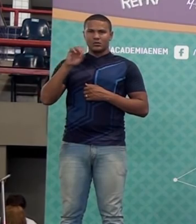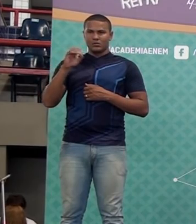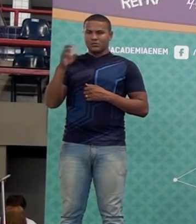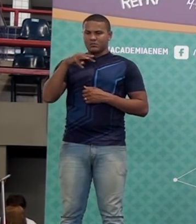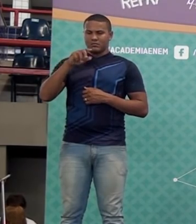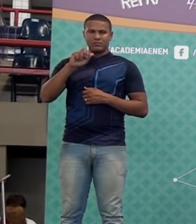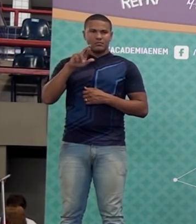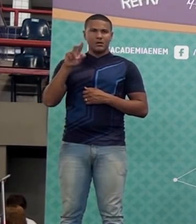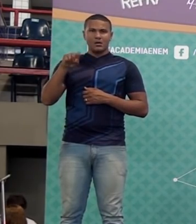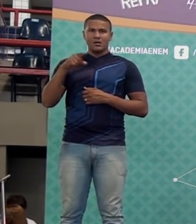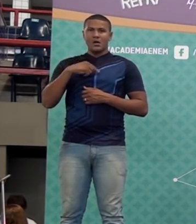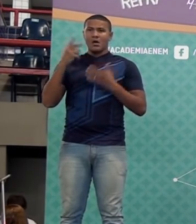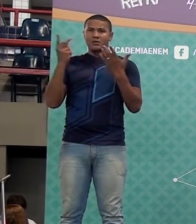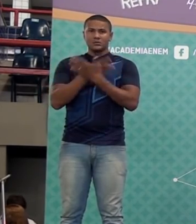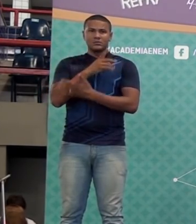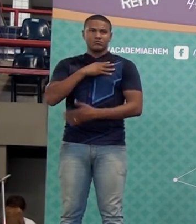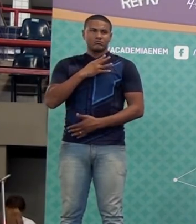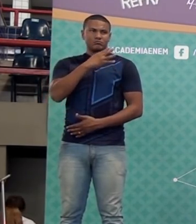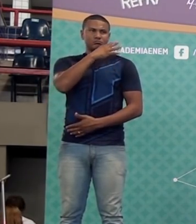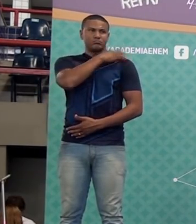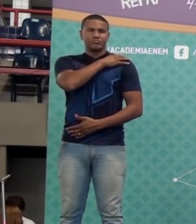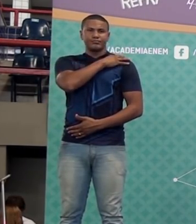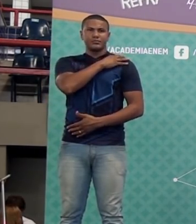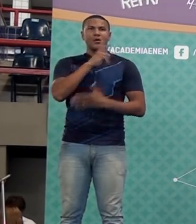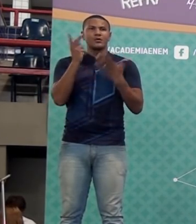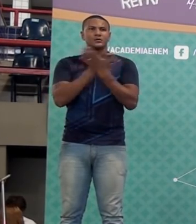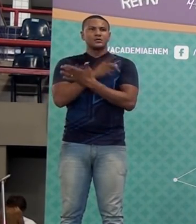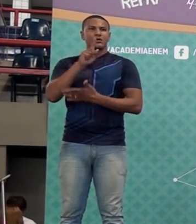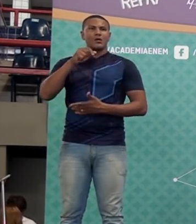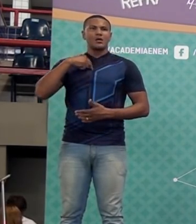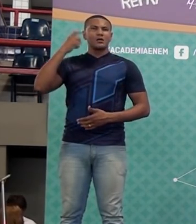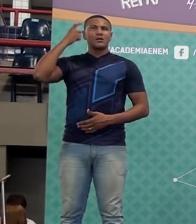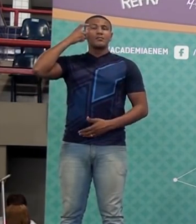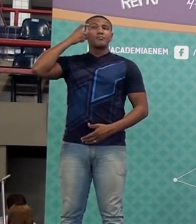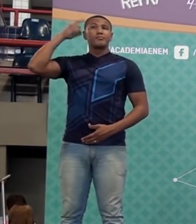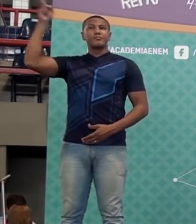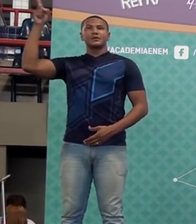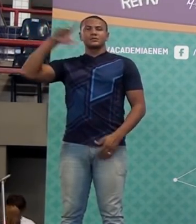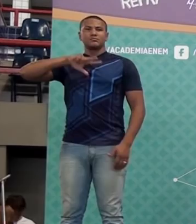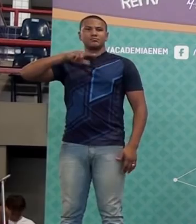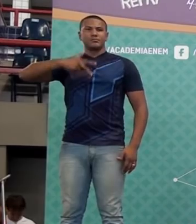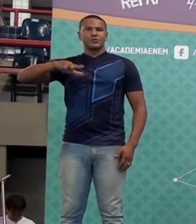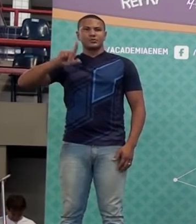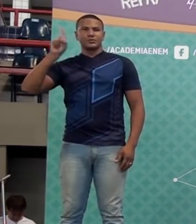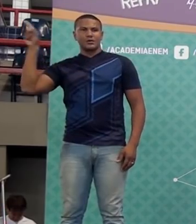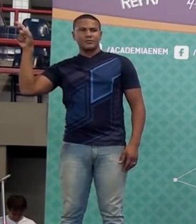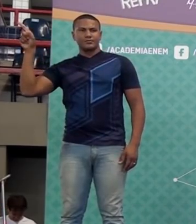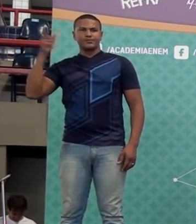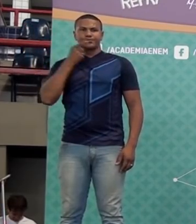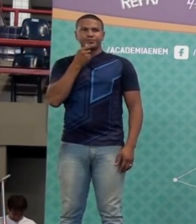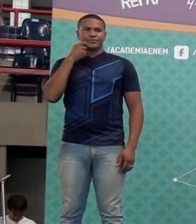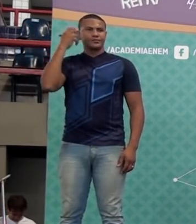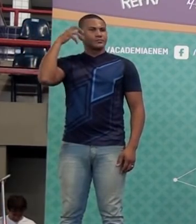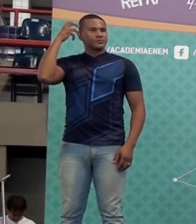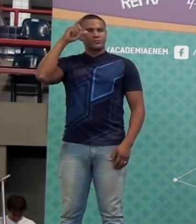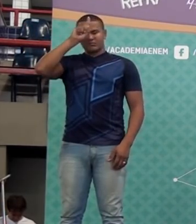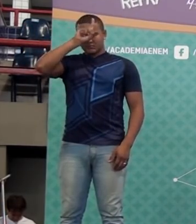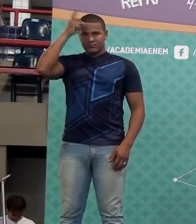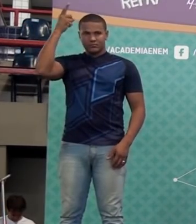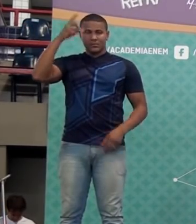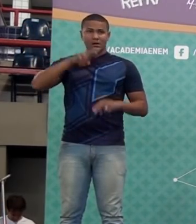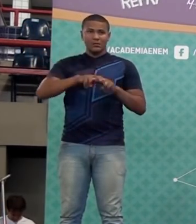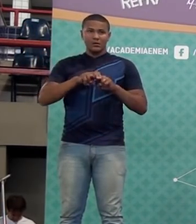militar. E o Chico Buarque de Holanda está pensando na pátria-mãe, Portugal. Veja que interessante. Enquanto no Brasil a gente vivia uma